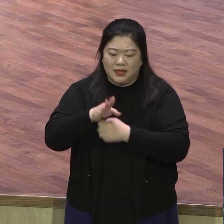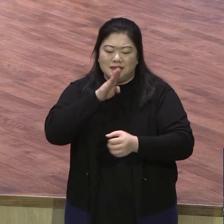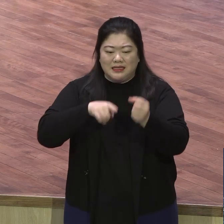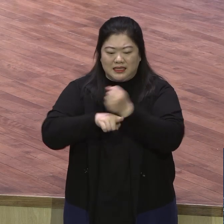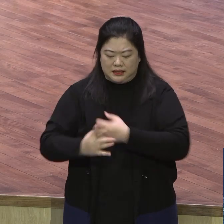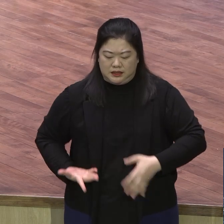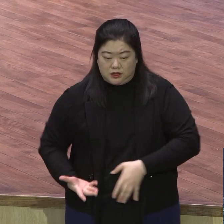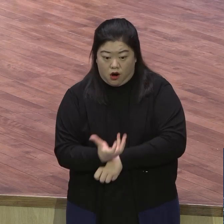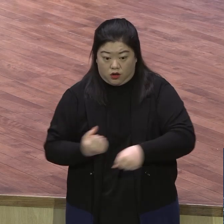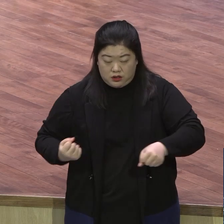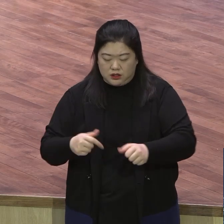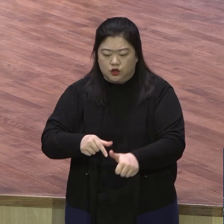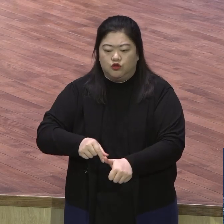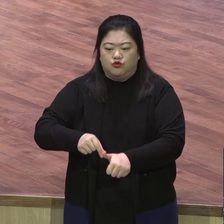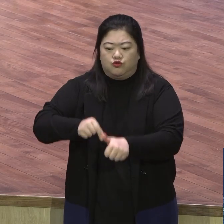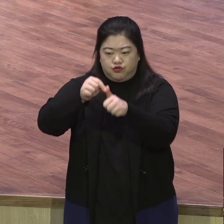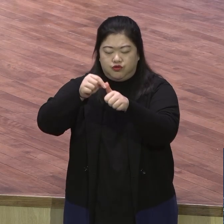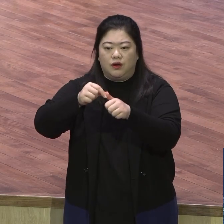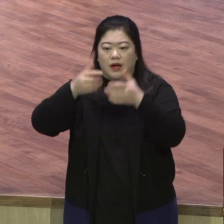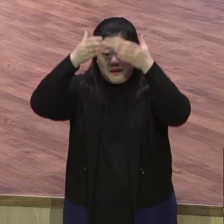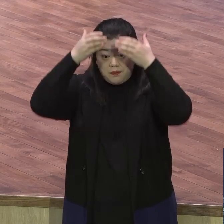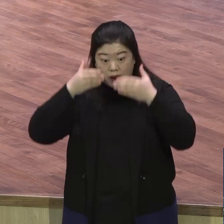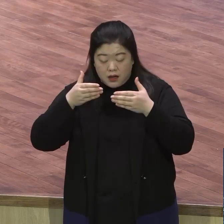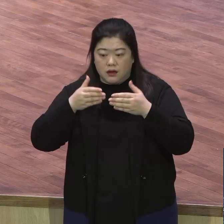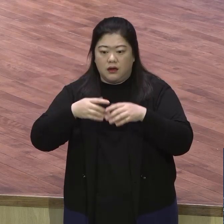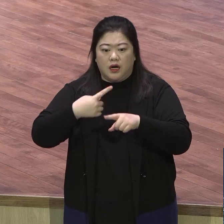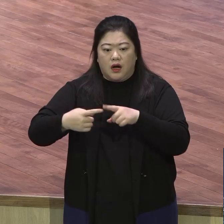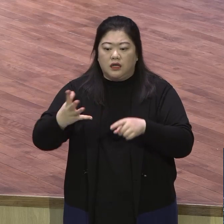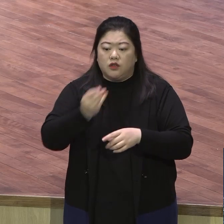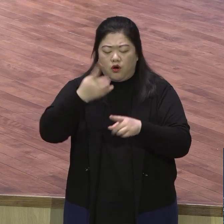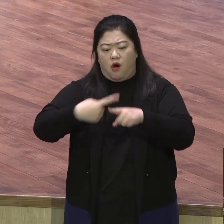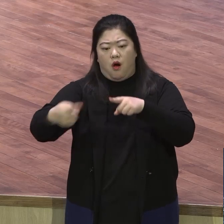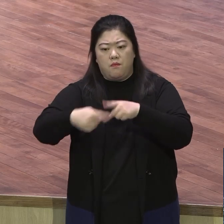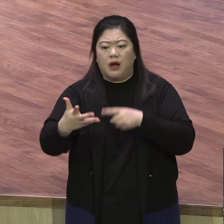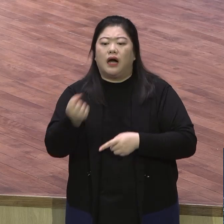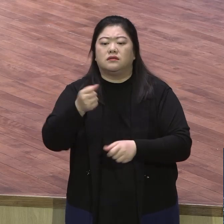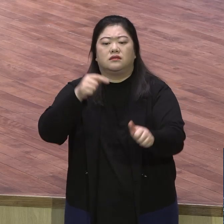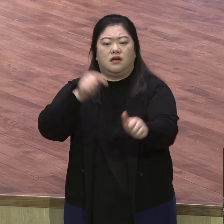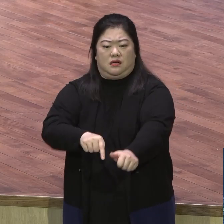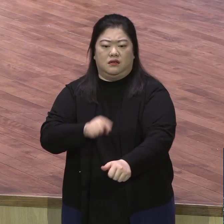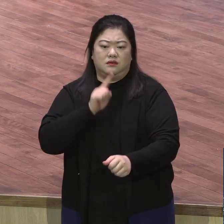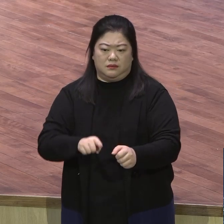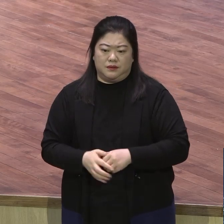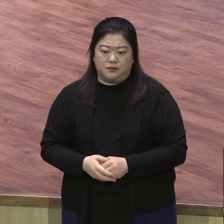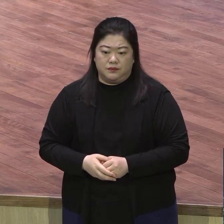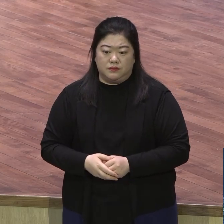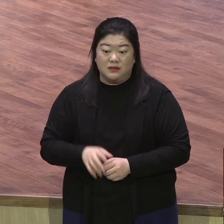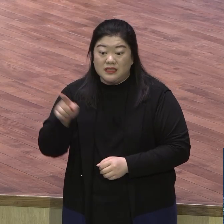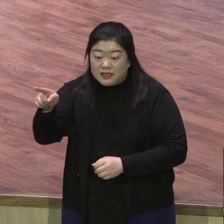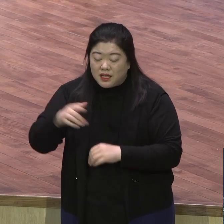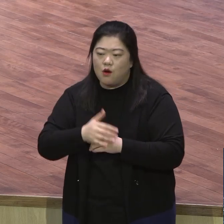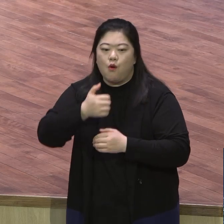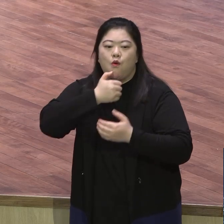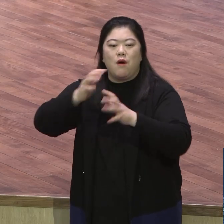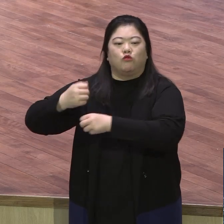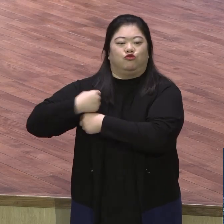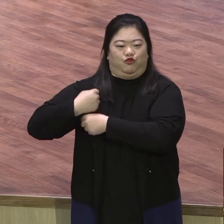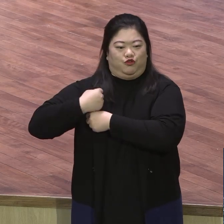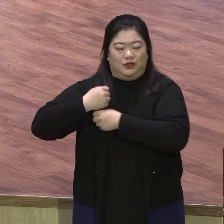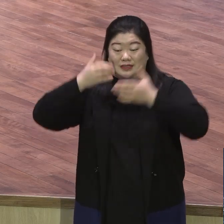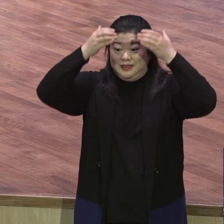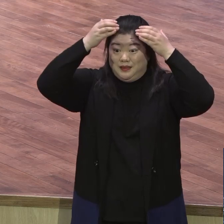투구와 성의의 검으로 싸워라 당시 로마 군인들이 가진 완전 무장을 이